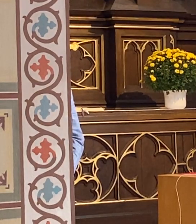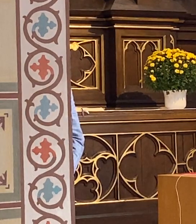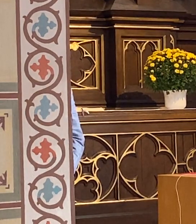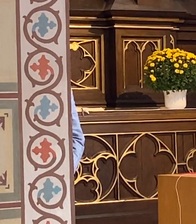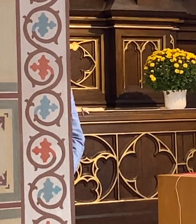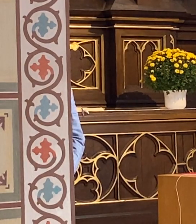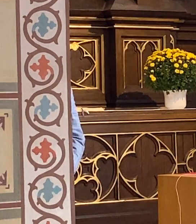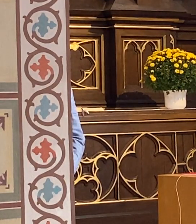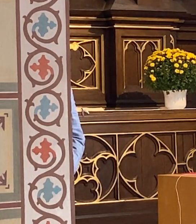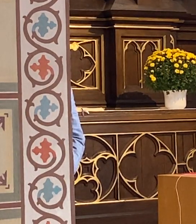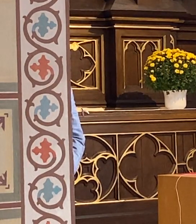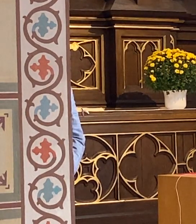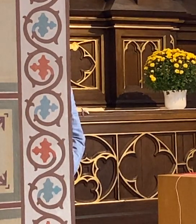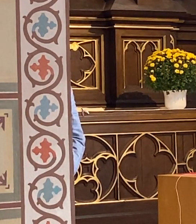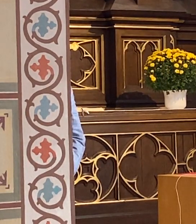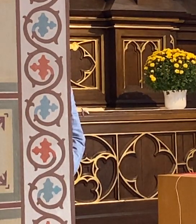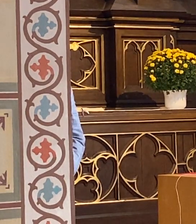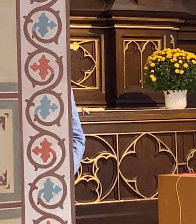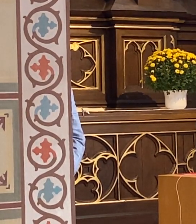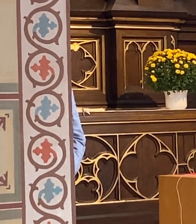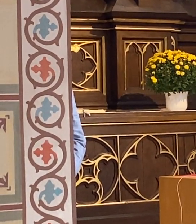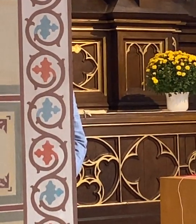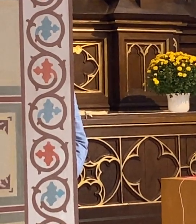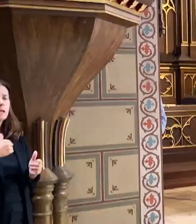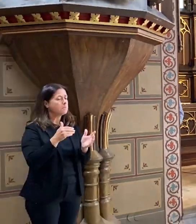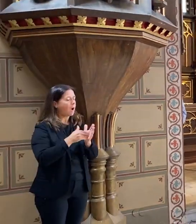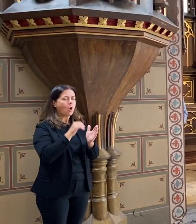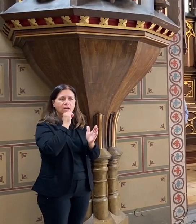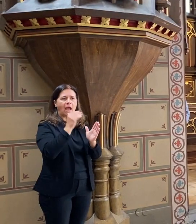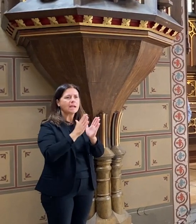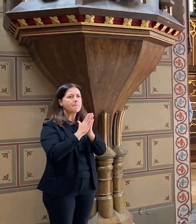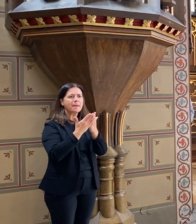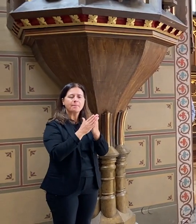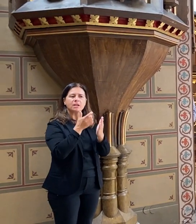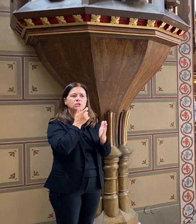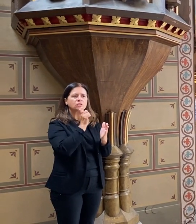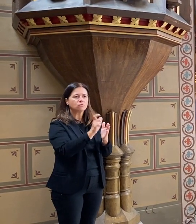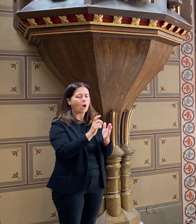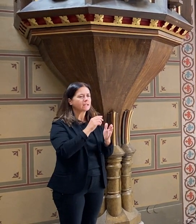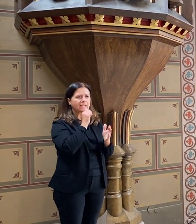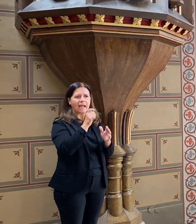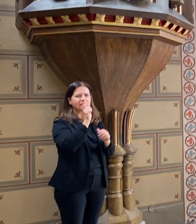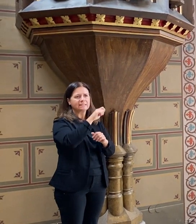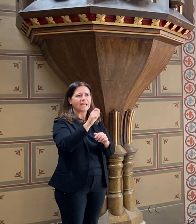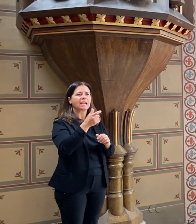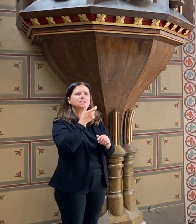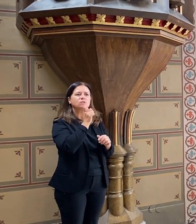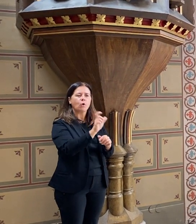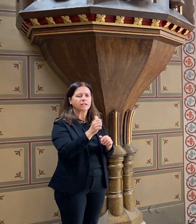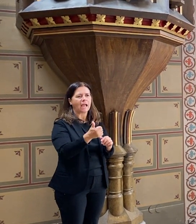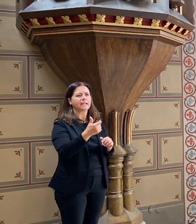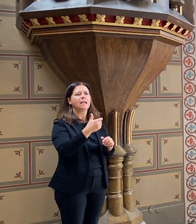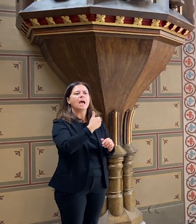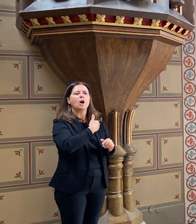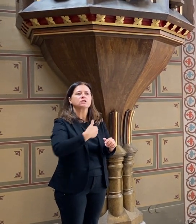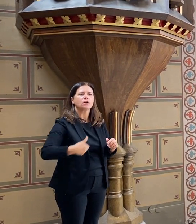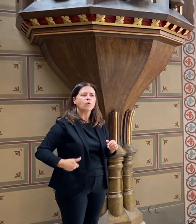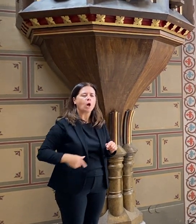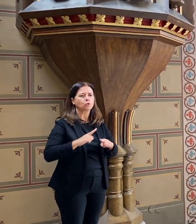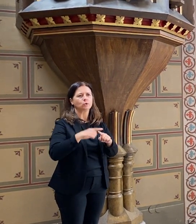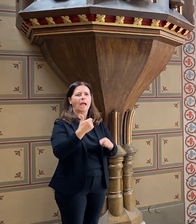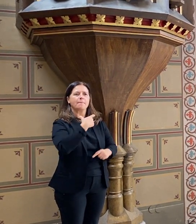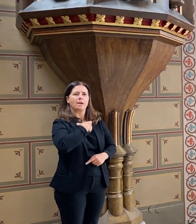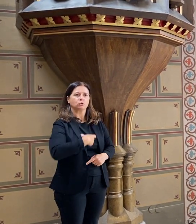auch. Und ich kann nicht umhin, ich brauche kein biblisches Wort und kein Segenswort mehr machen, aber dafür eins ist der Diakonie und ein persönliches.